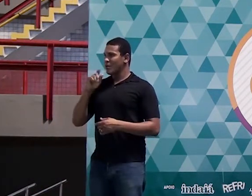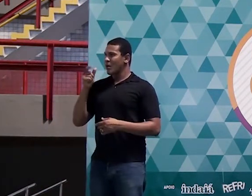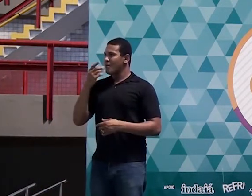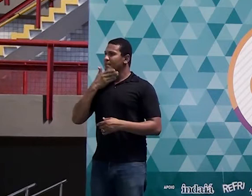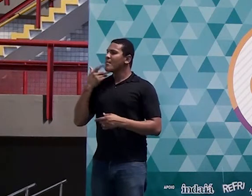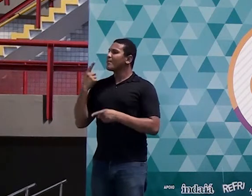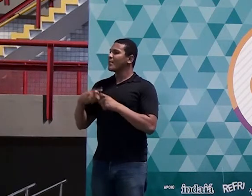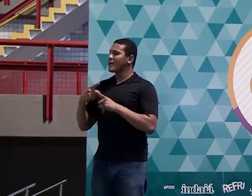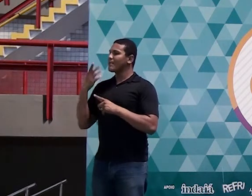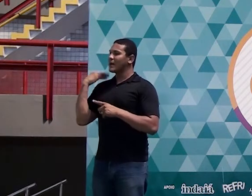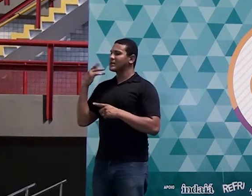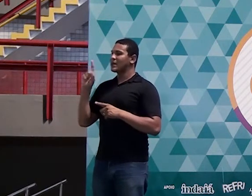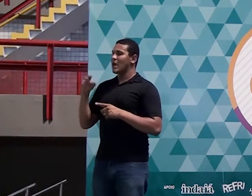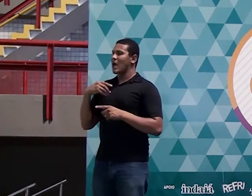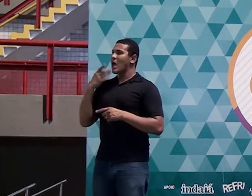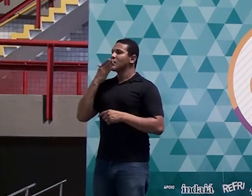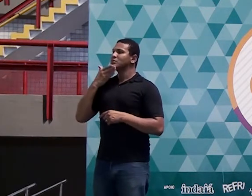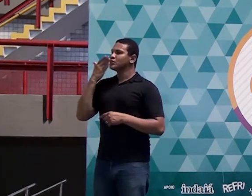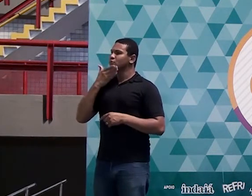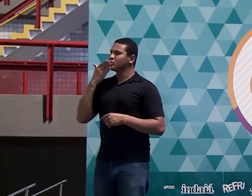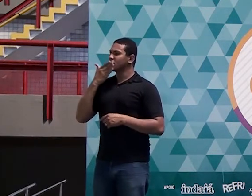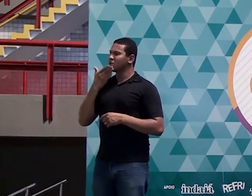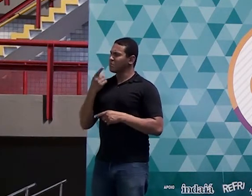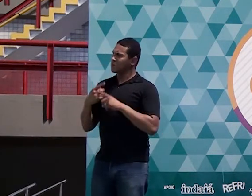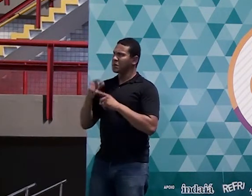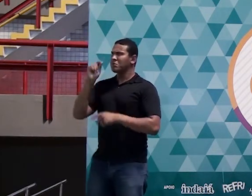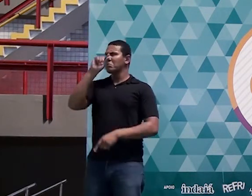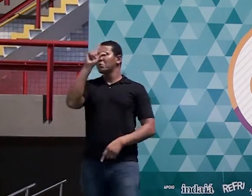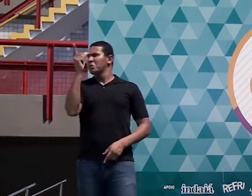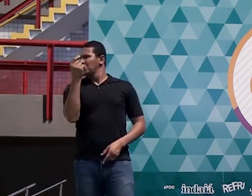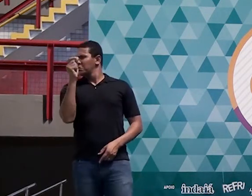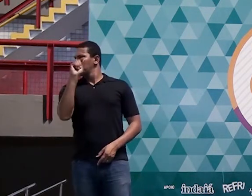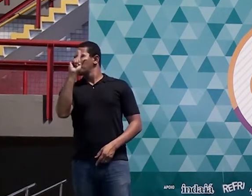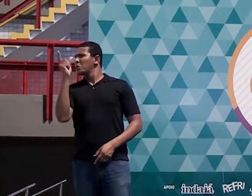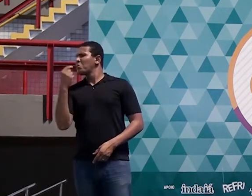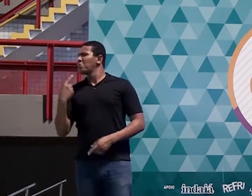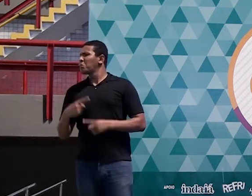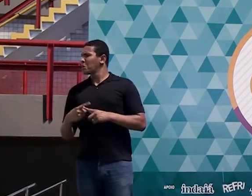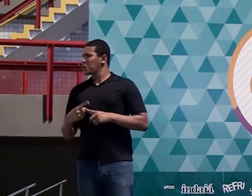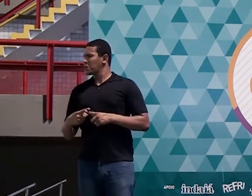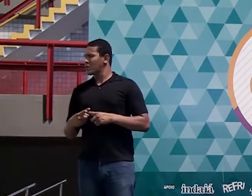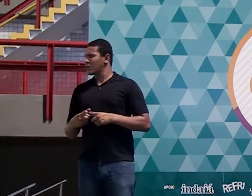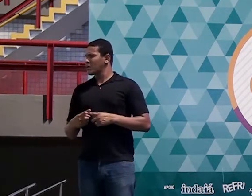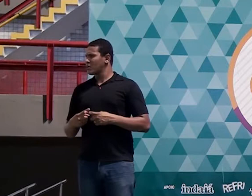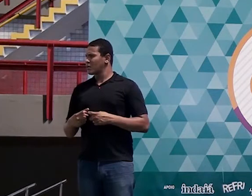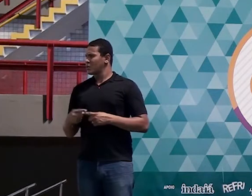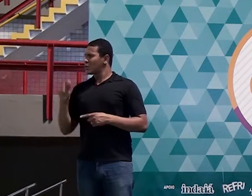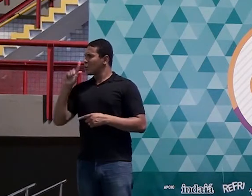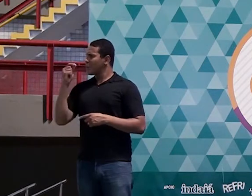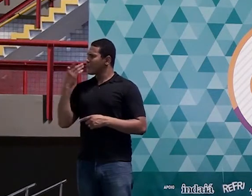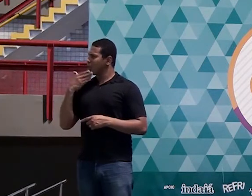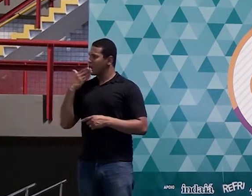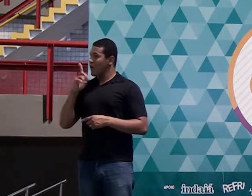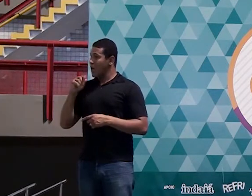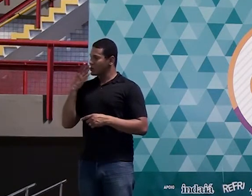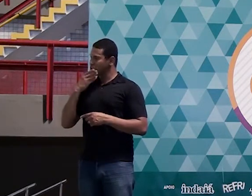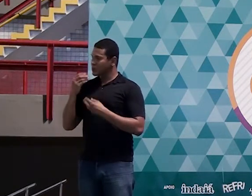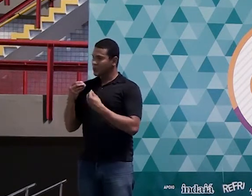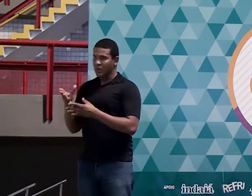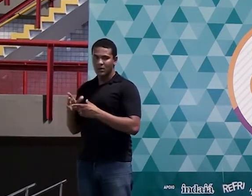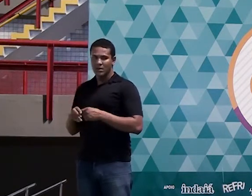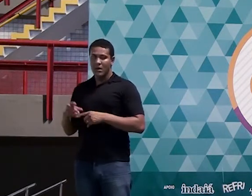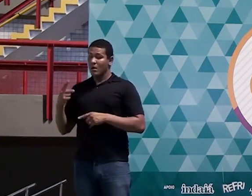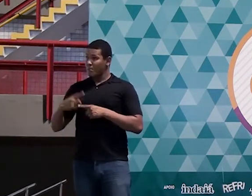açúcar. E o que é que tem a ver a lua? A gente não marcava o calendário no dia tal para casar. A gente marcava assim,